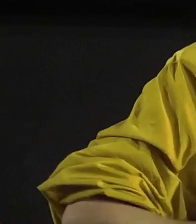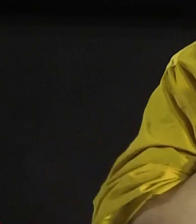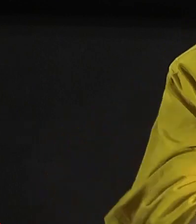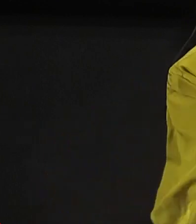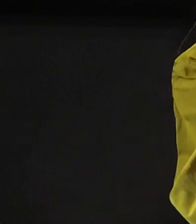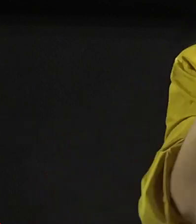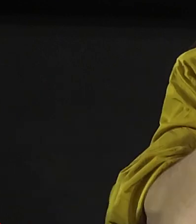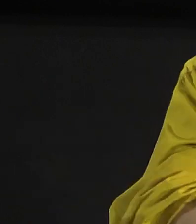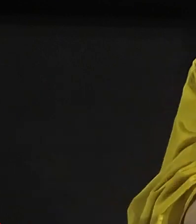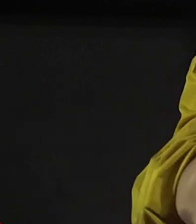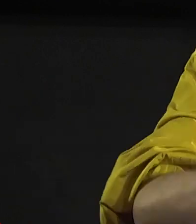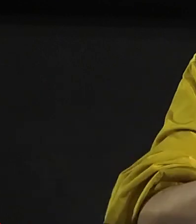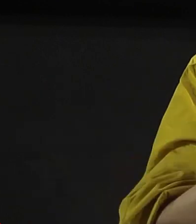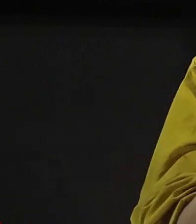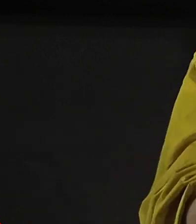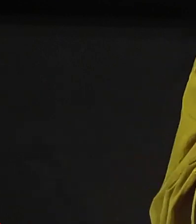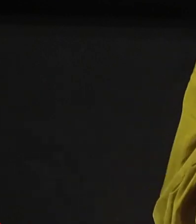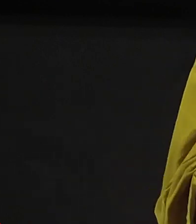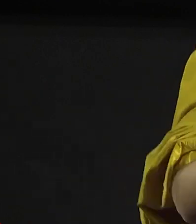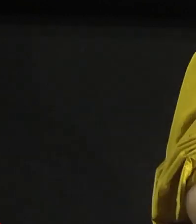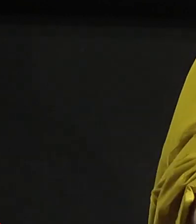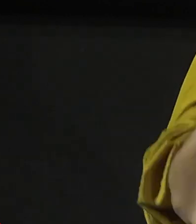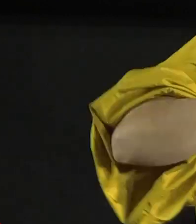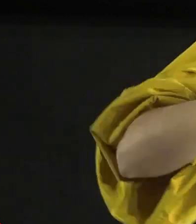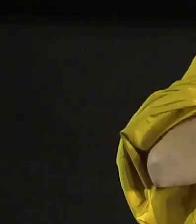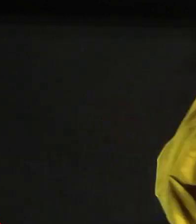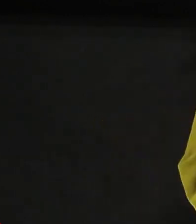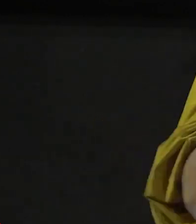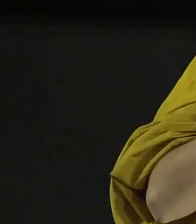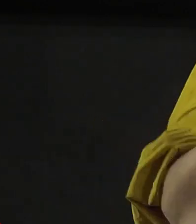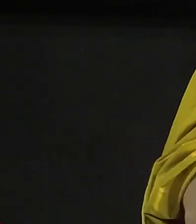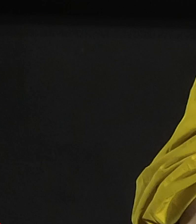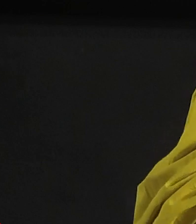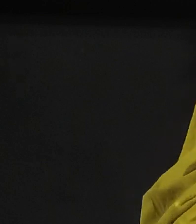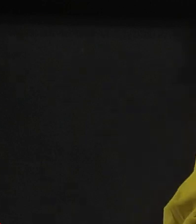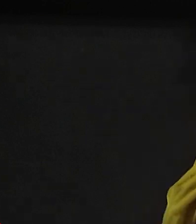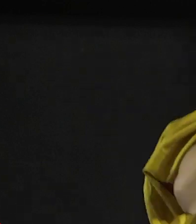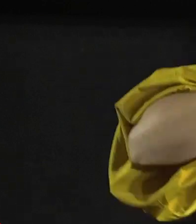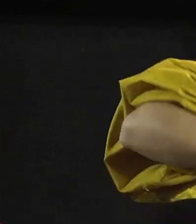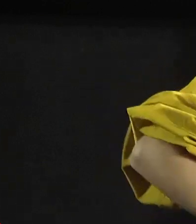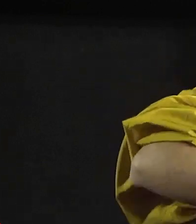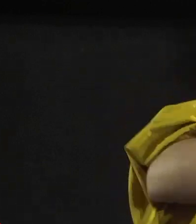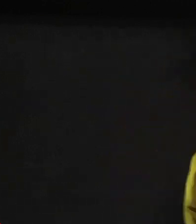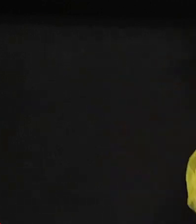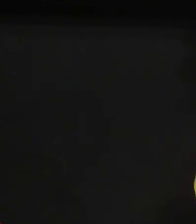que sea lo normal que esa suerte sea lo normal para el resto de personas sordas que puedan ser actor y actrices cualquier persona sorda